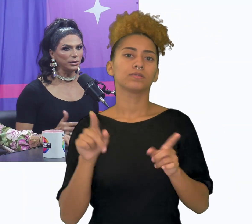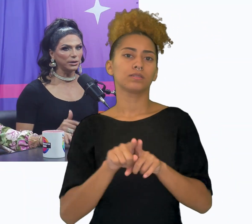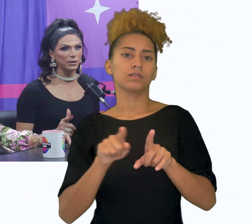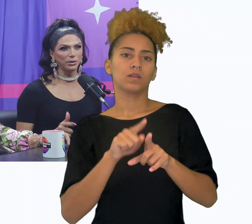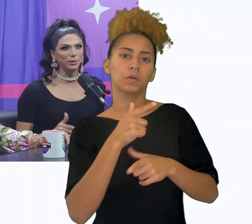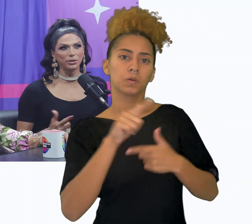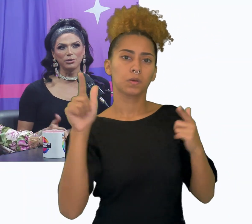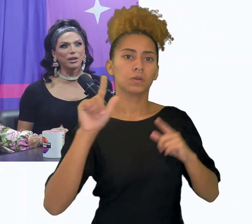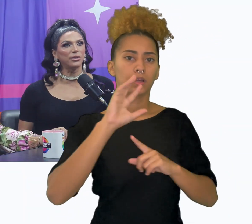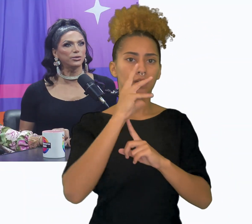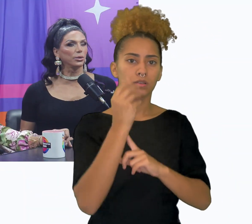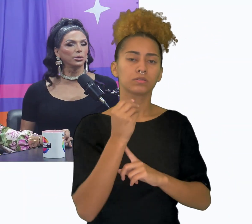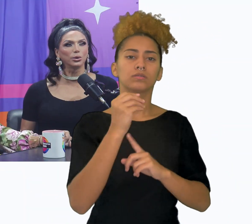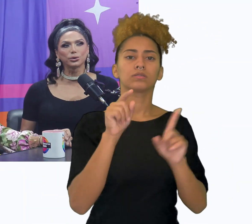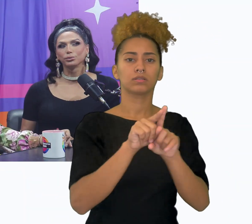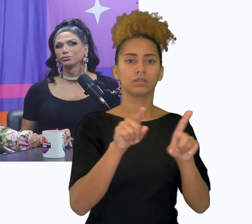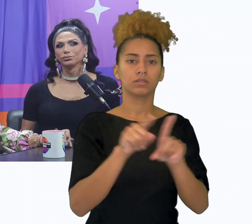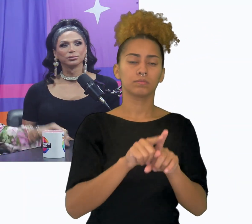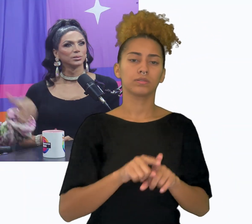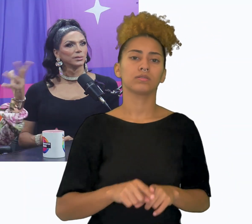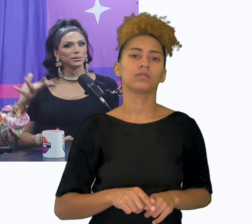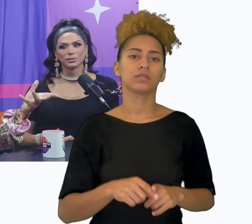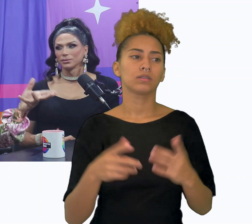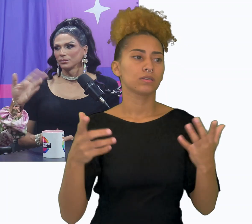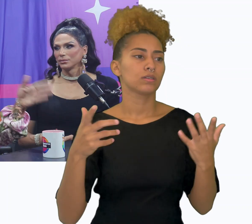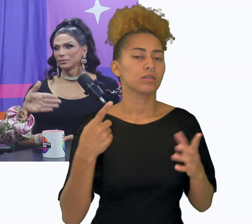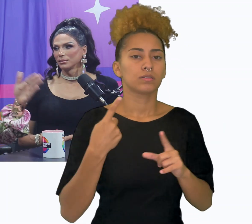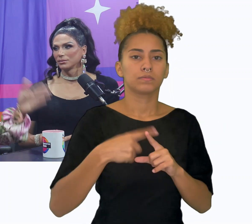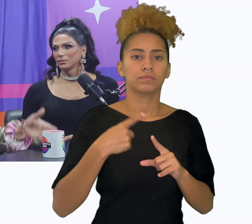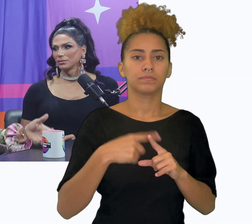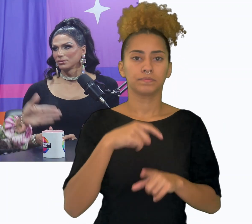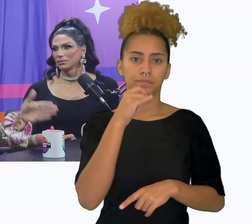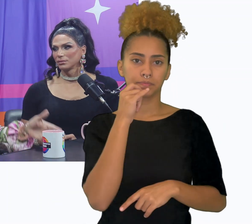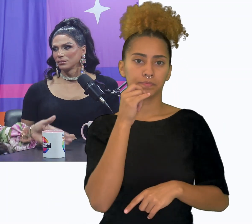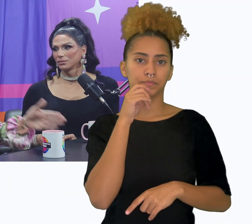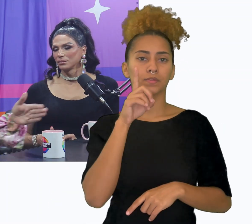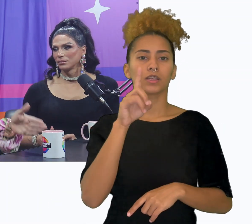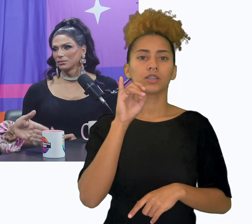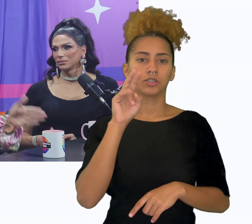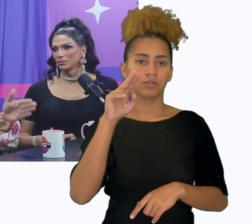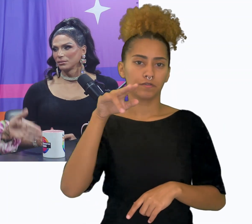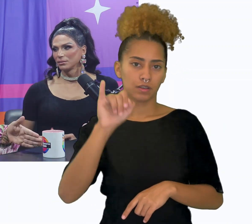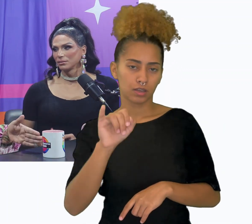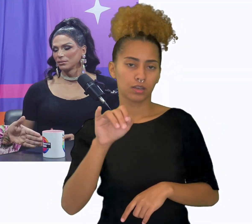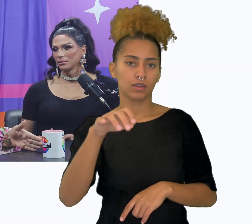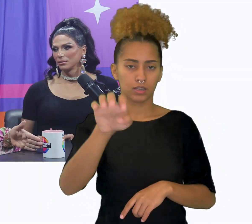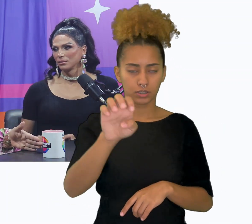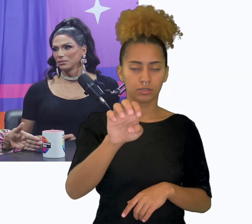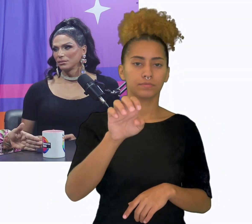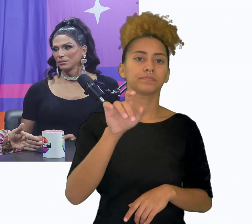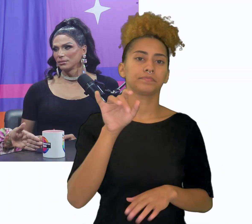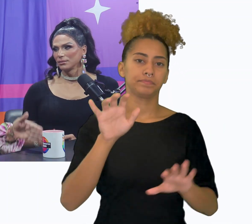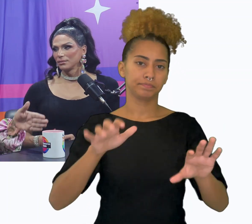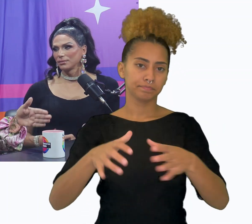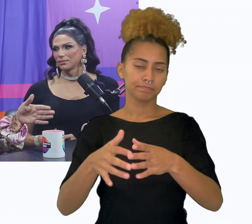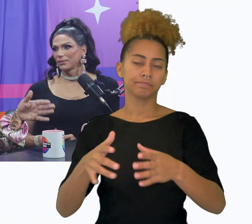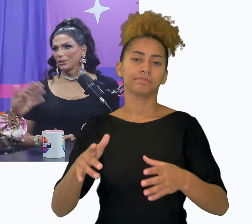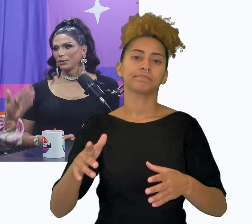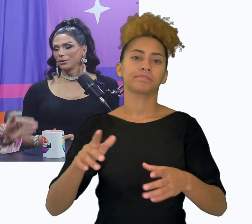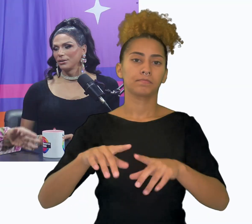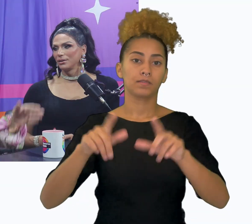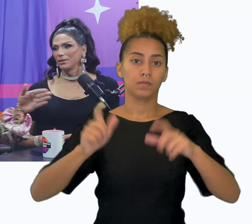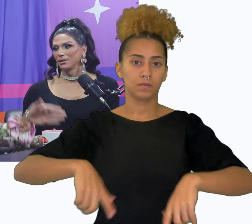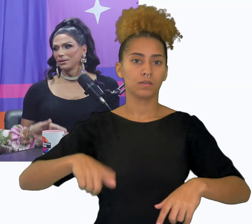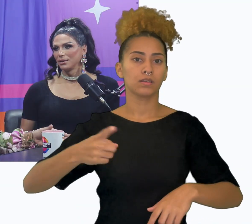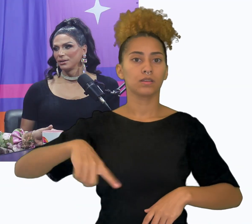outro artista transformista vai ver o show outro. do outro. A gente tira porque, assim, quando a Divine fecha, a gente migra para os teatros,